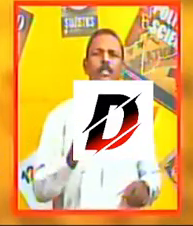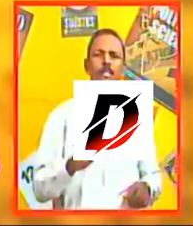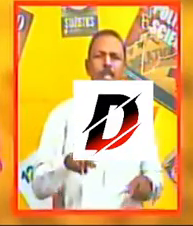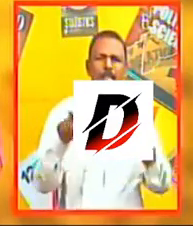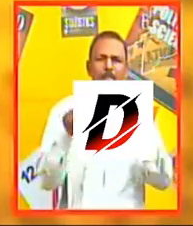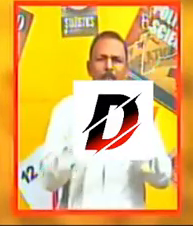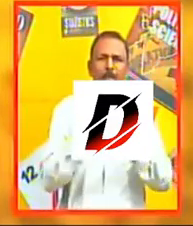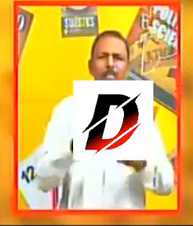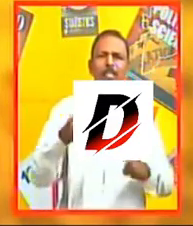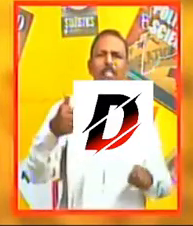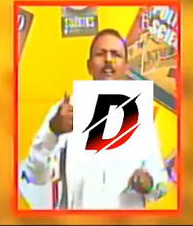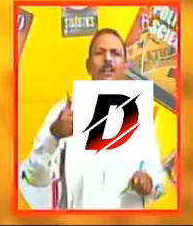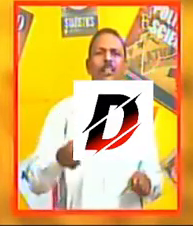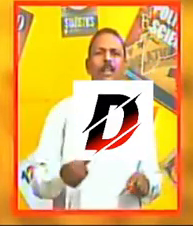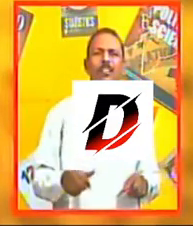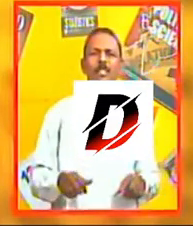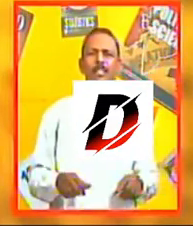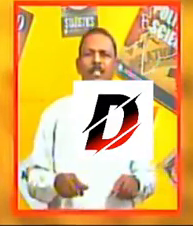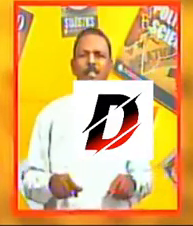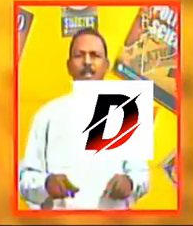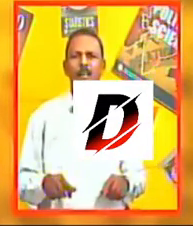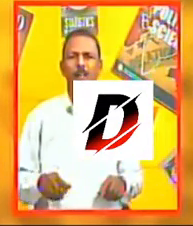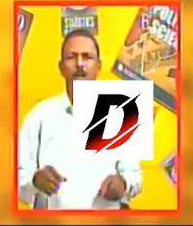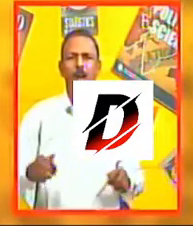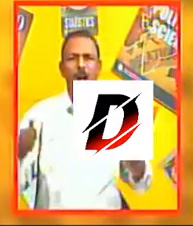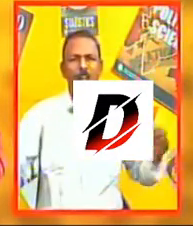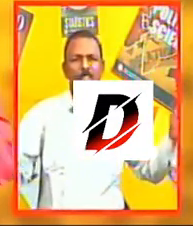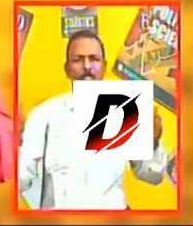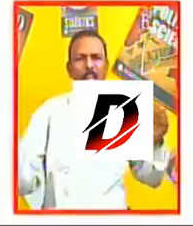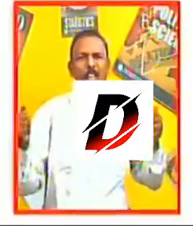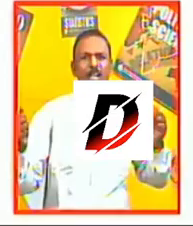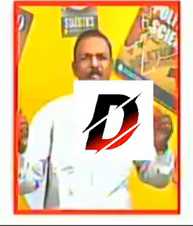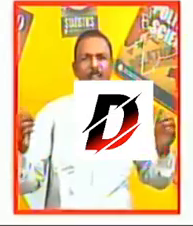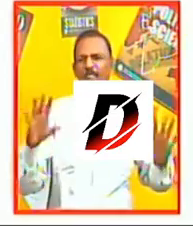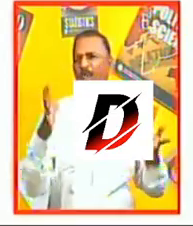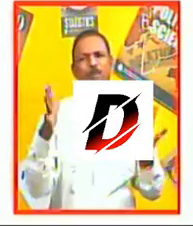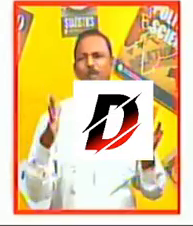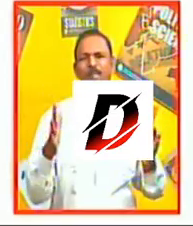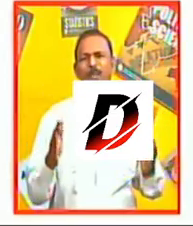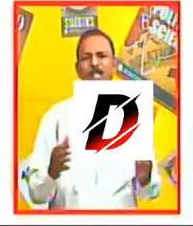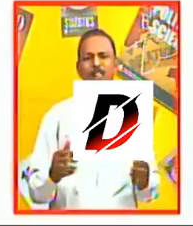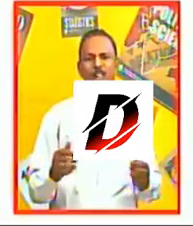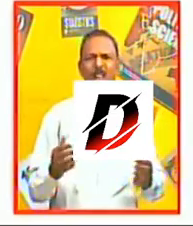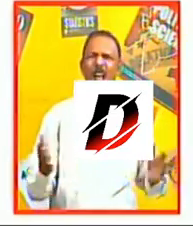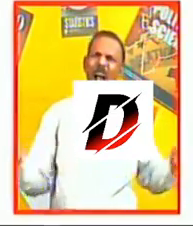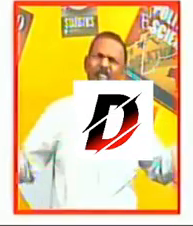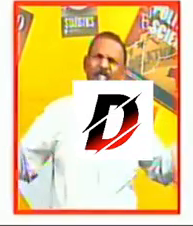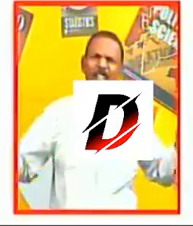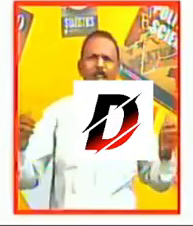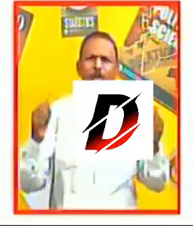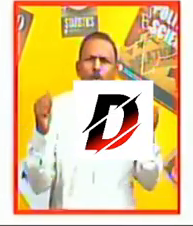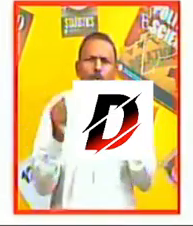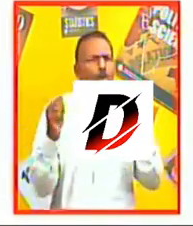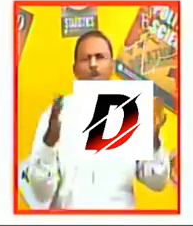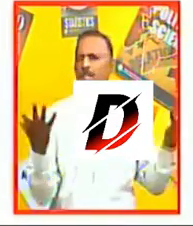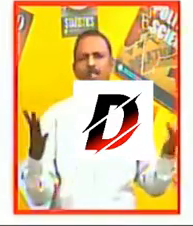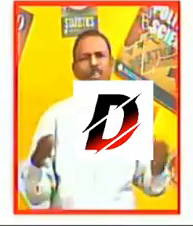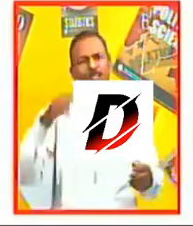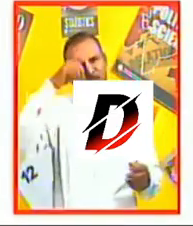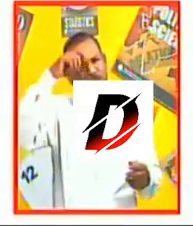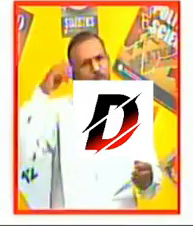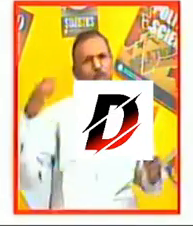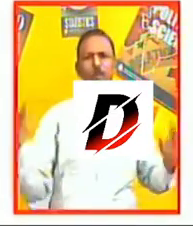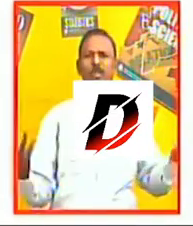பார்த்தோம்னா, சமச்சீர் காலநிலை அப்படின்றது அதிக வெப்பமாகவோ அல்லது அதிக